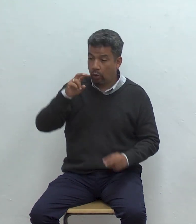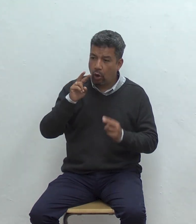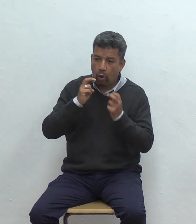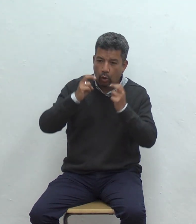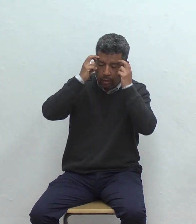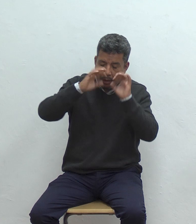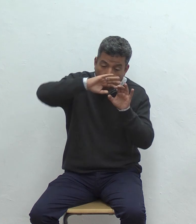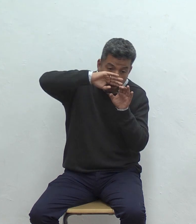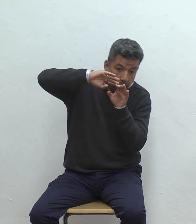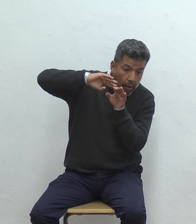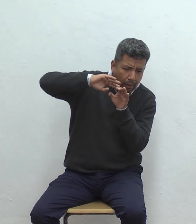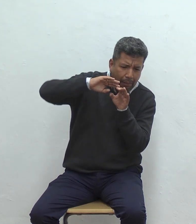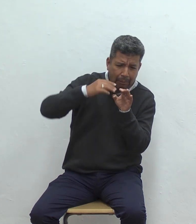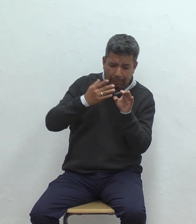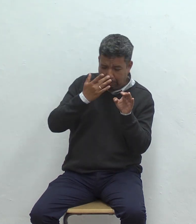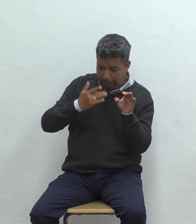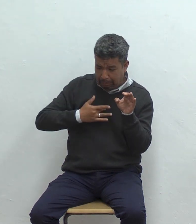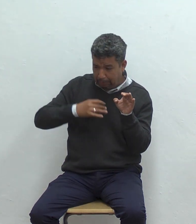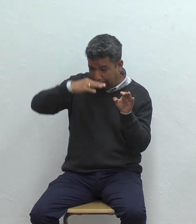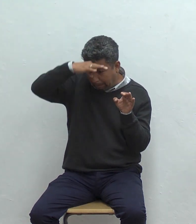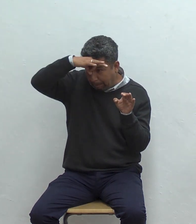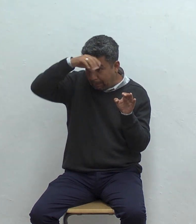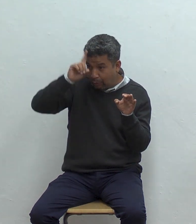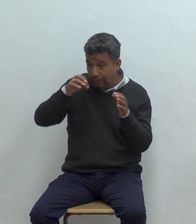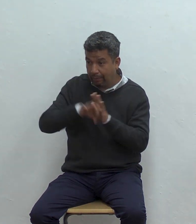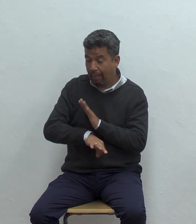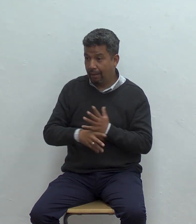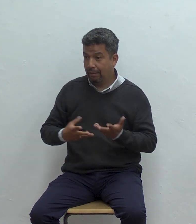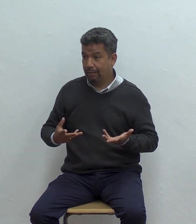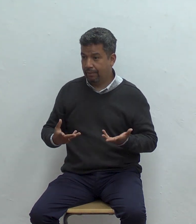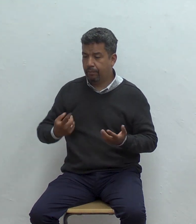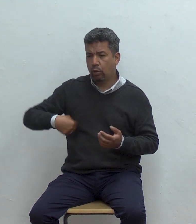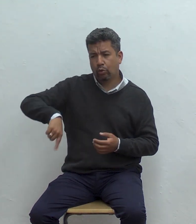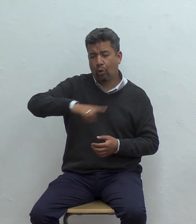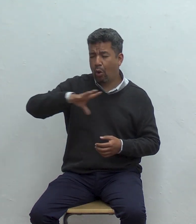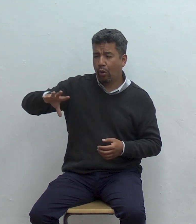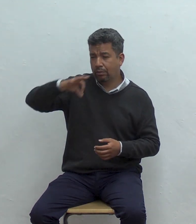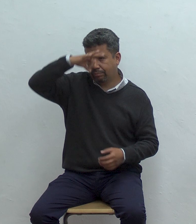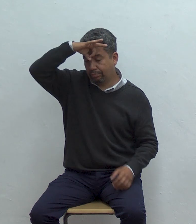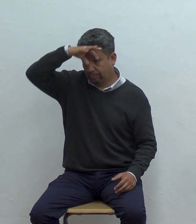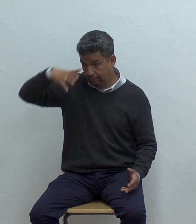conocimiento, más se da cuenta que es un pobre ignorante, que no sabe nada. Nosotros todos somos ignorantes.